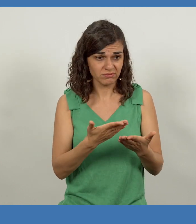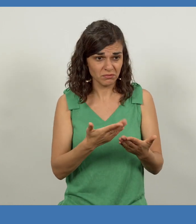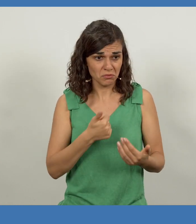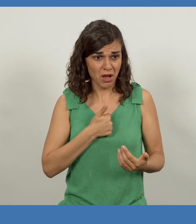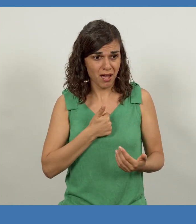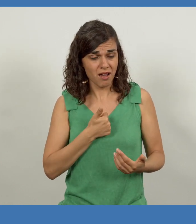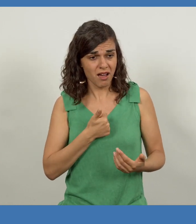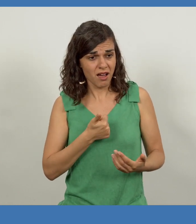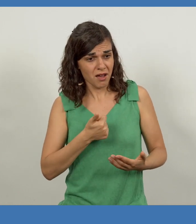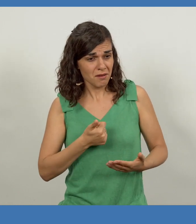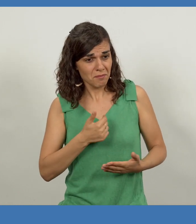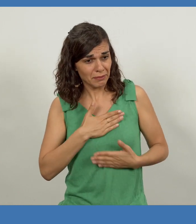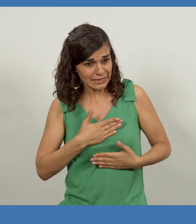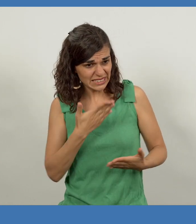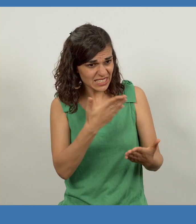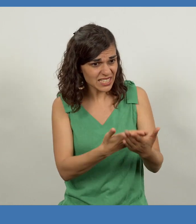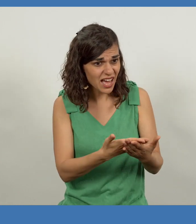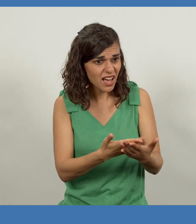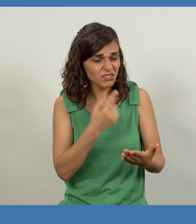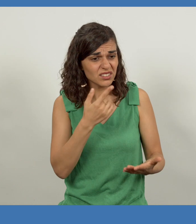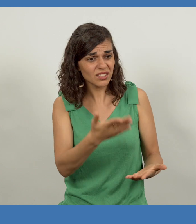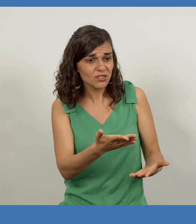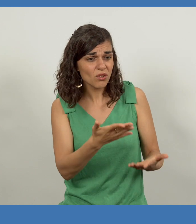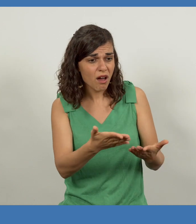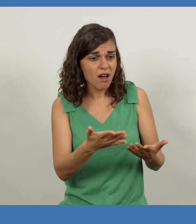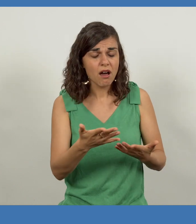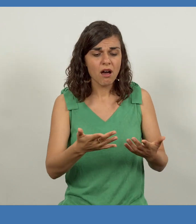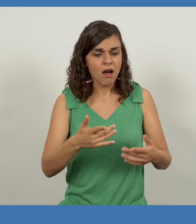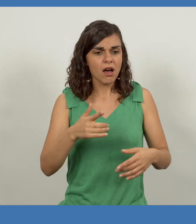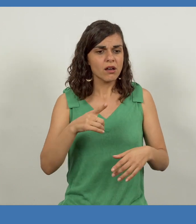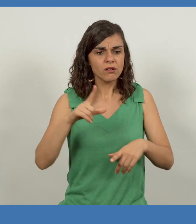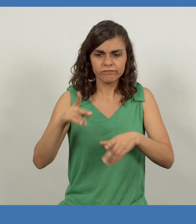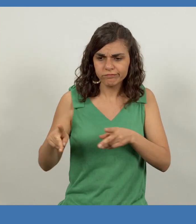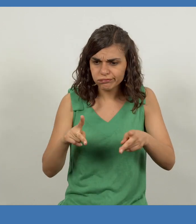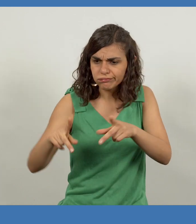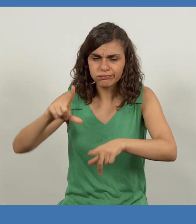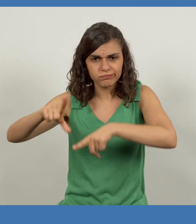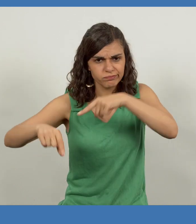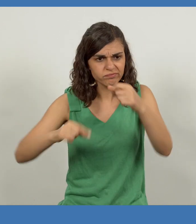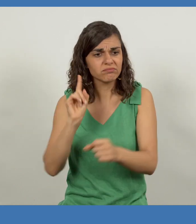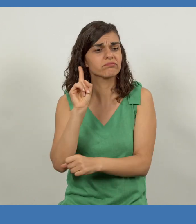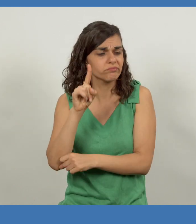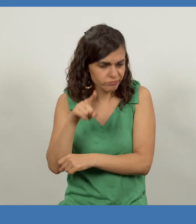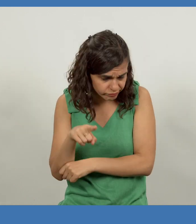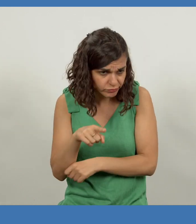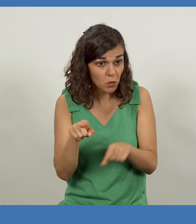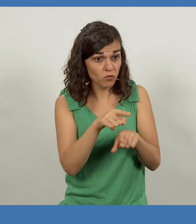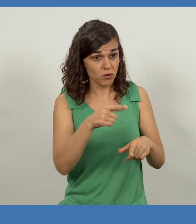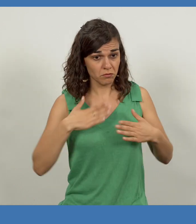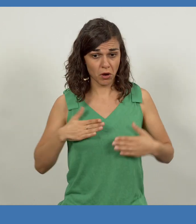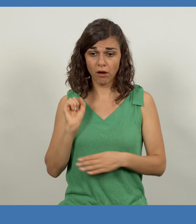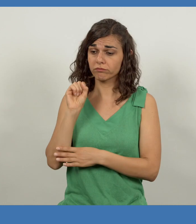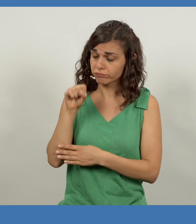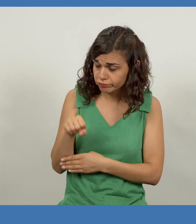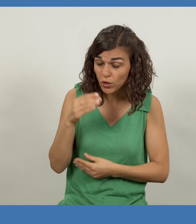le jeûne auquel je prends plaisir, un jour où l'homme humilie son âme, courber la tête comme un jonc, et se coucher sur